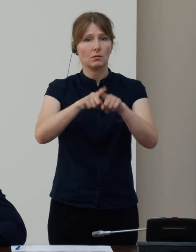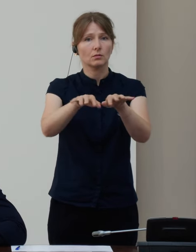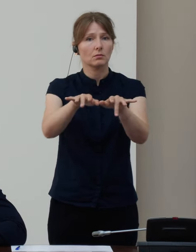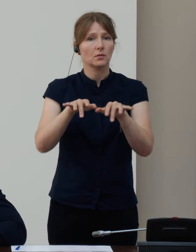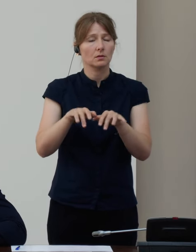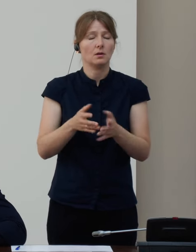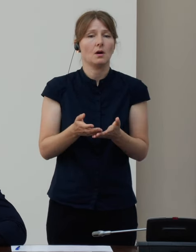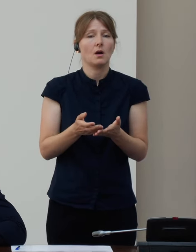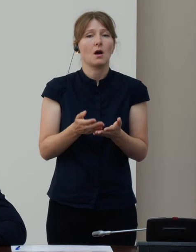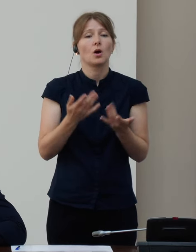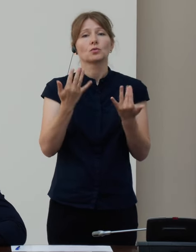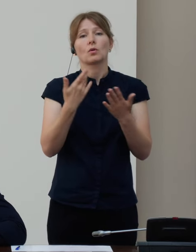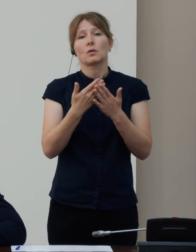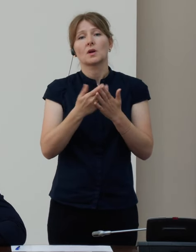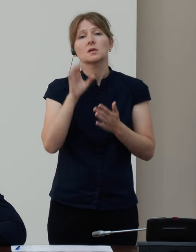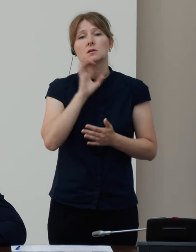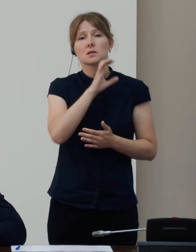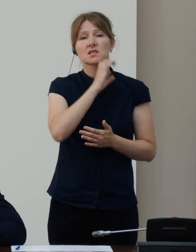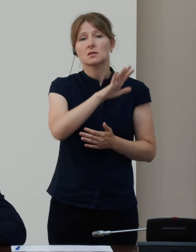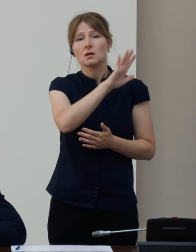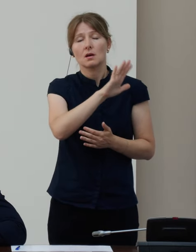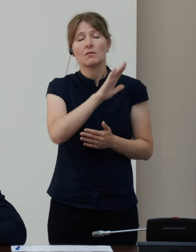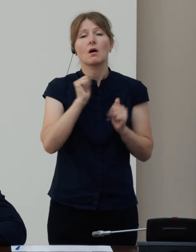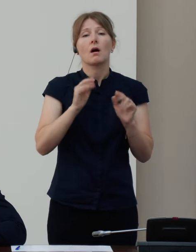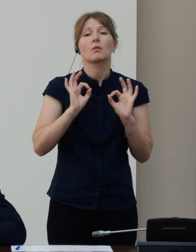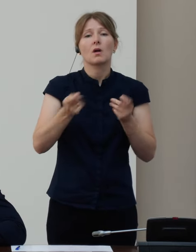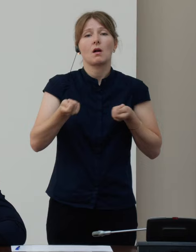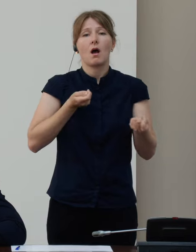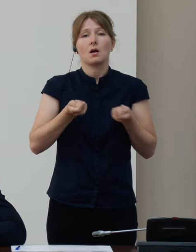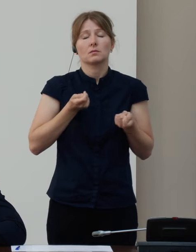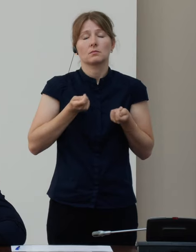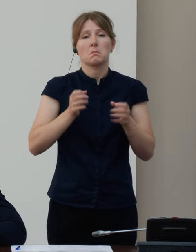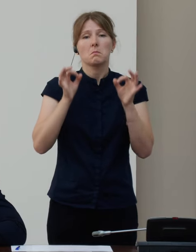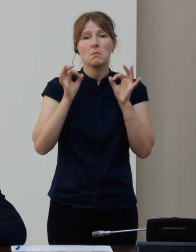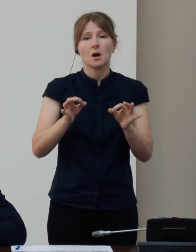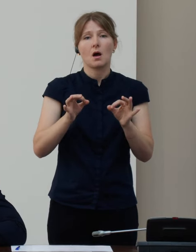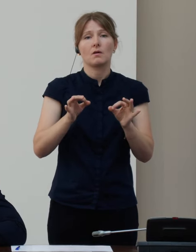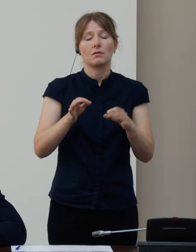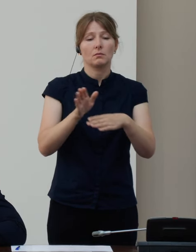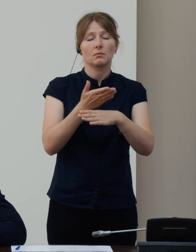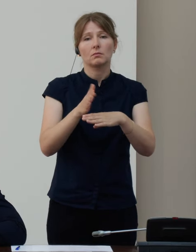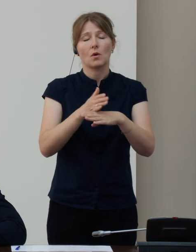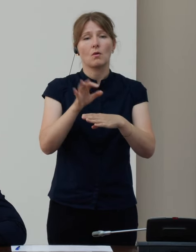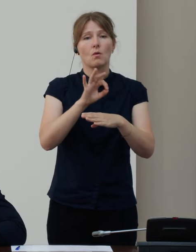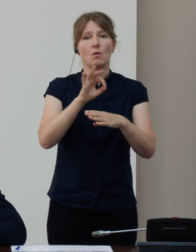Câți colegi de-a noștri din regiunea de nord cunosc cum să administreze adecvat managementul de caz?